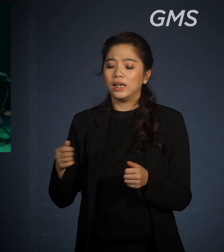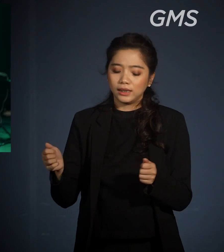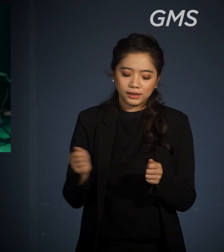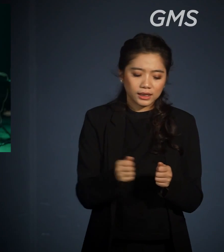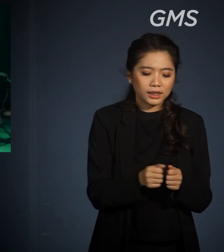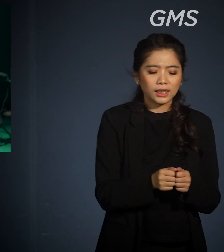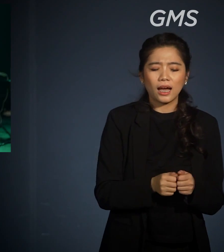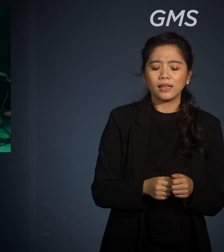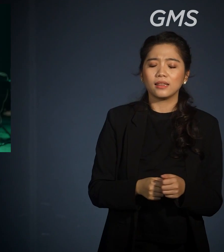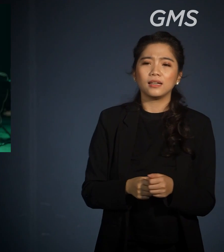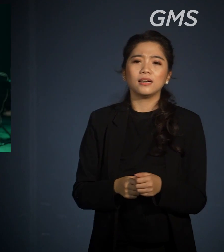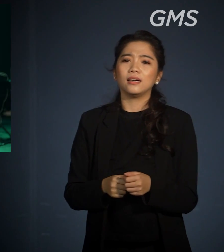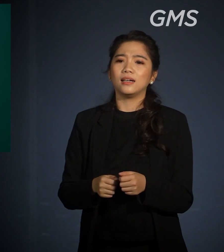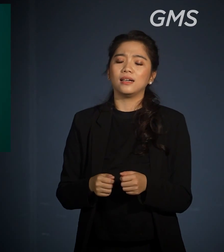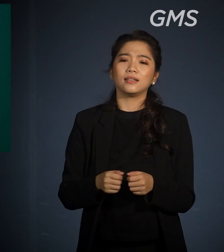selalu dekat